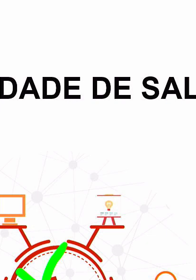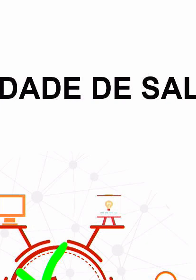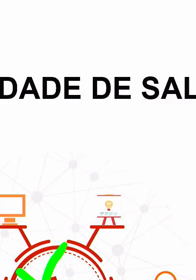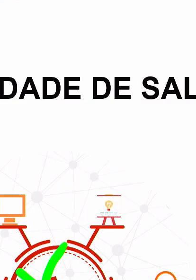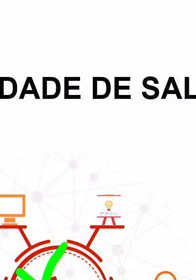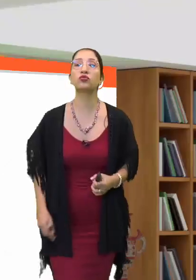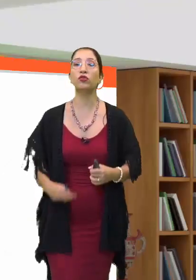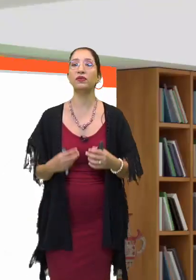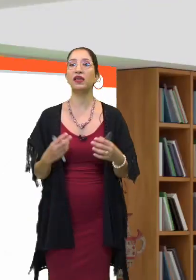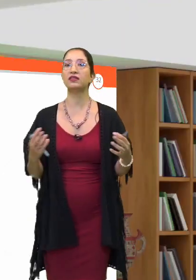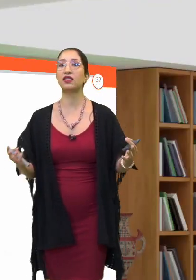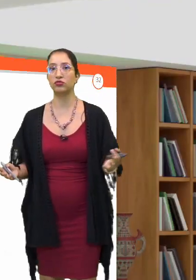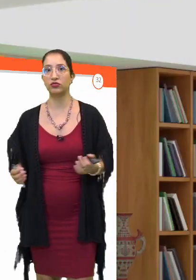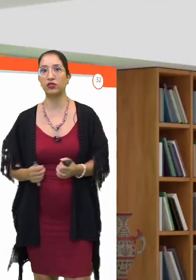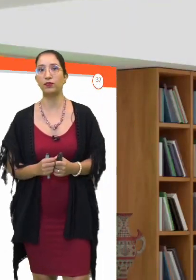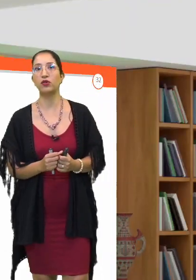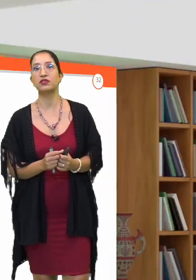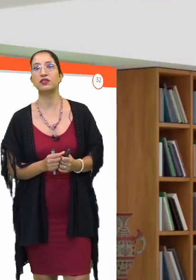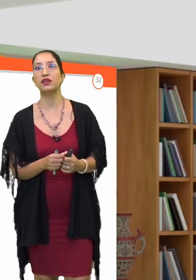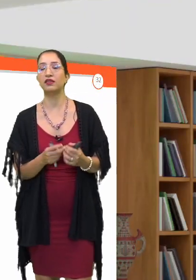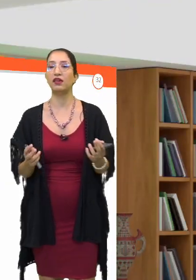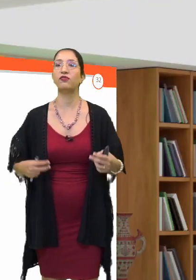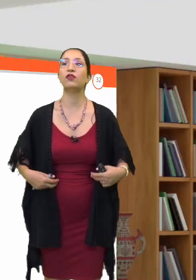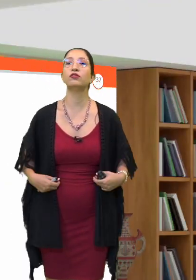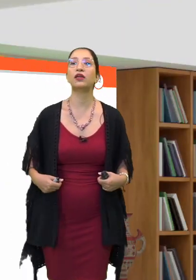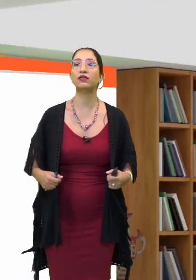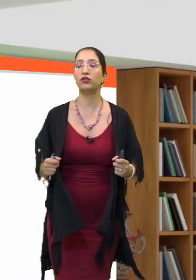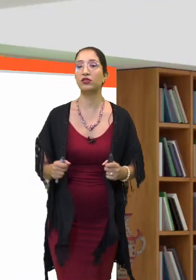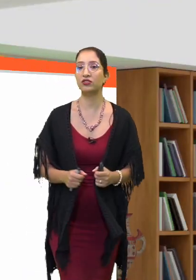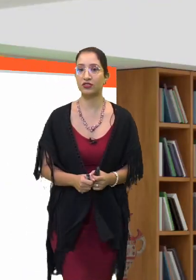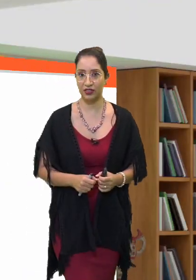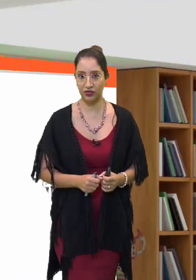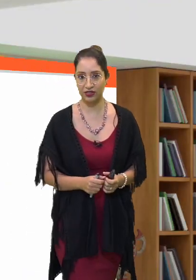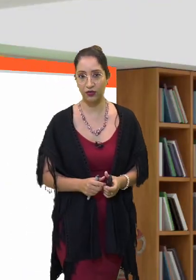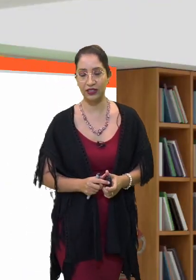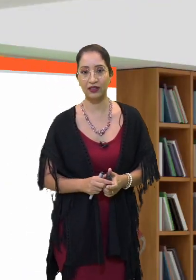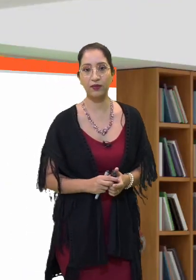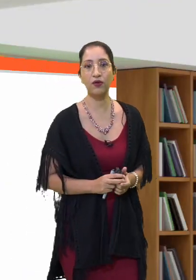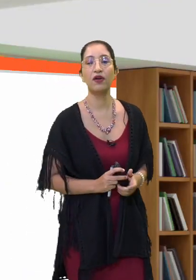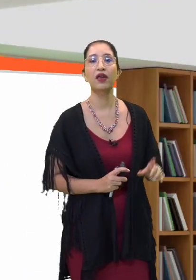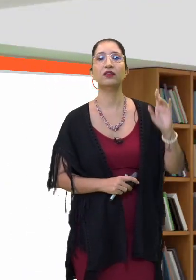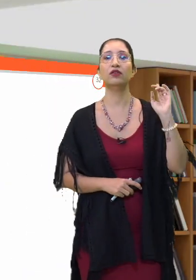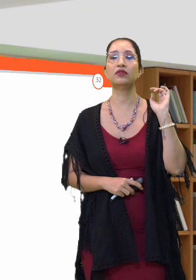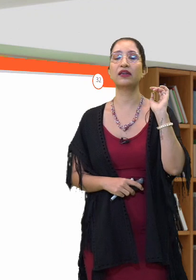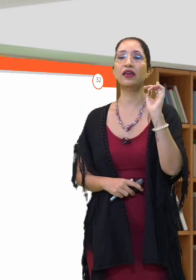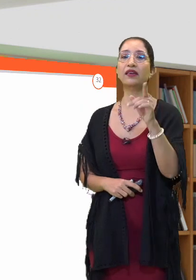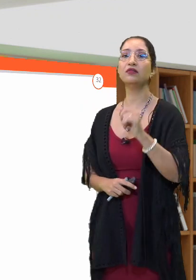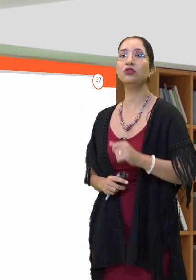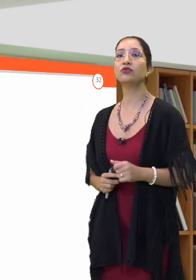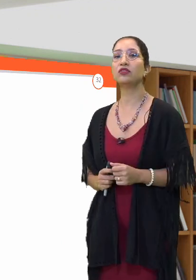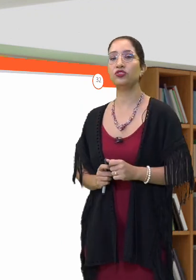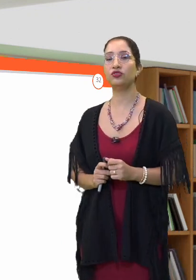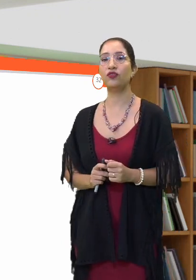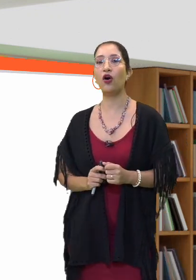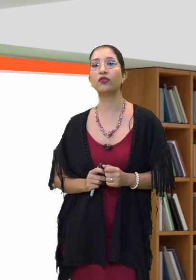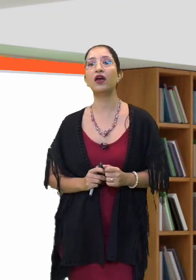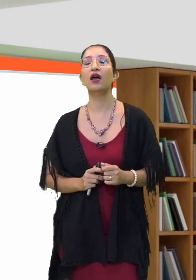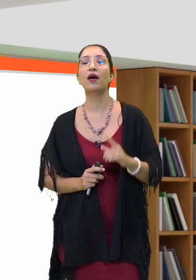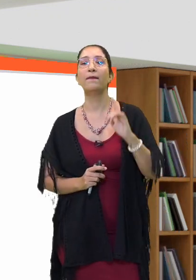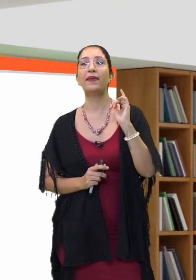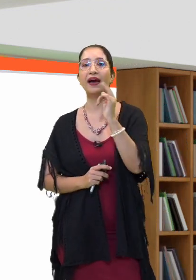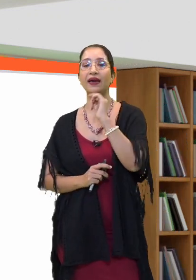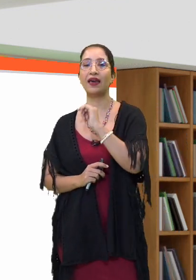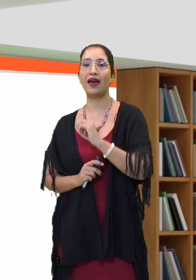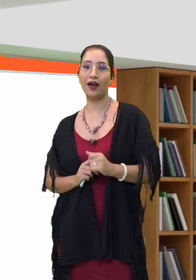mais sobre esse assunto que pode ser que tenha faltado aí durante essa nossa aulinha, tá bom? Então, daqui a 15 minutos a gente